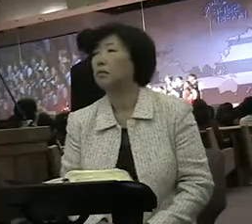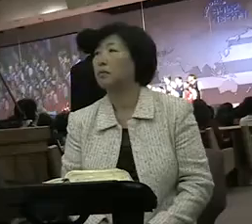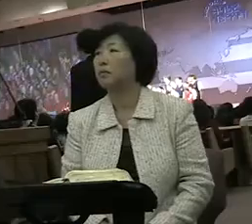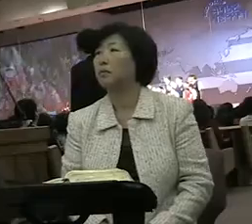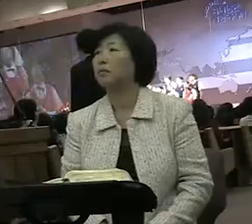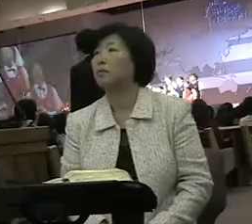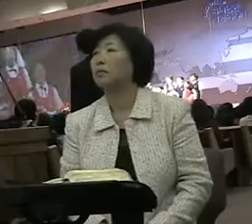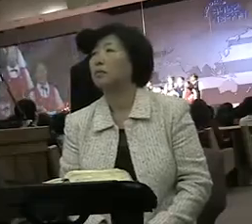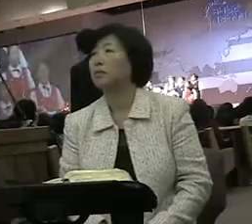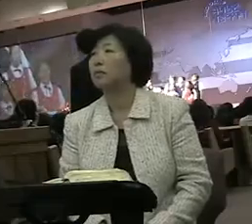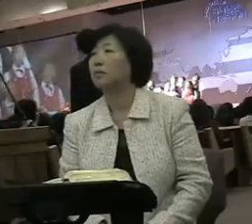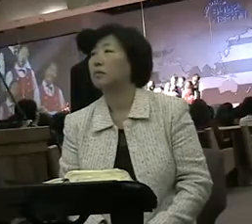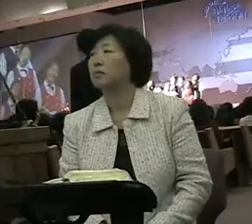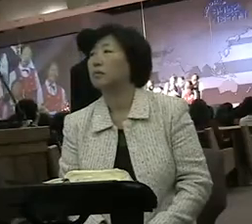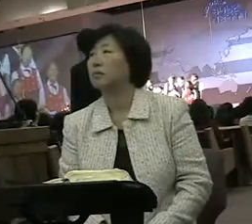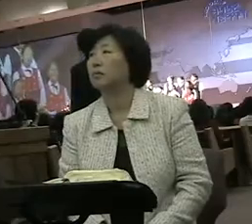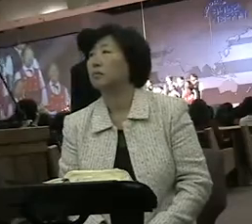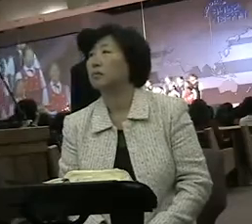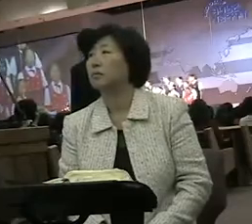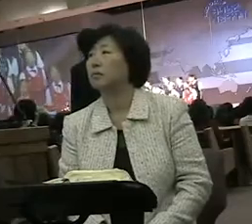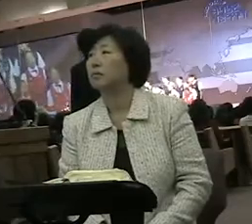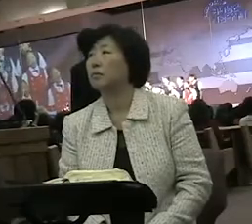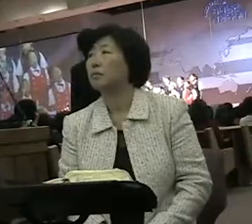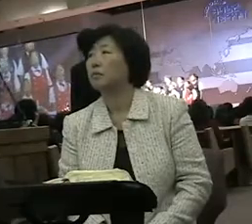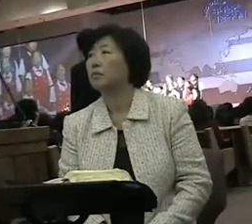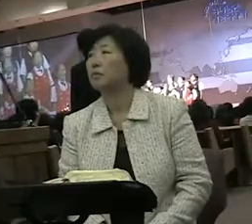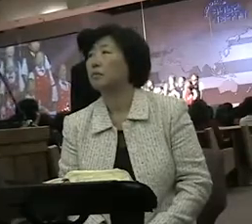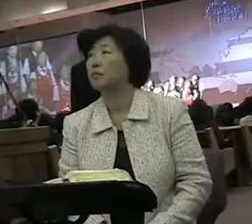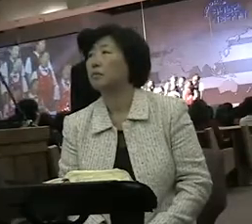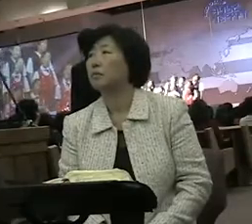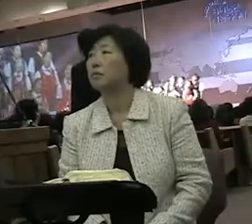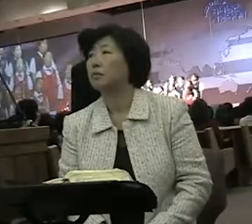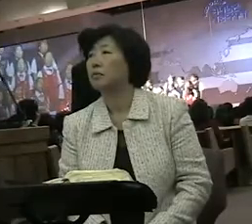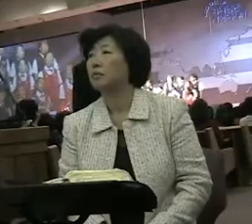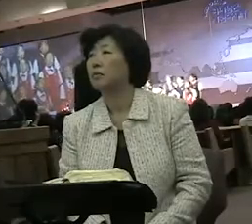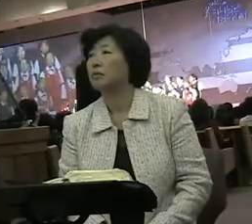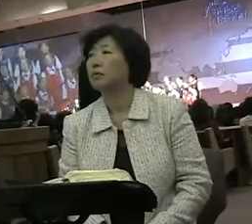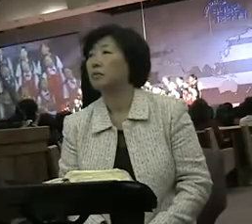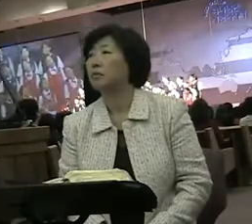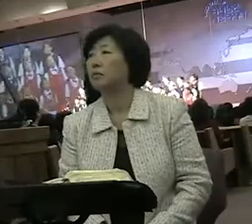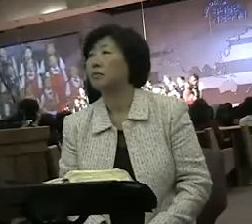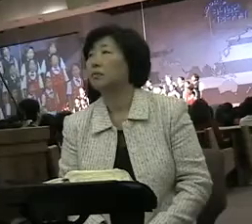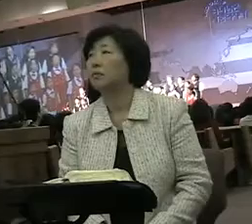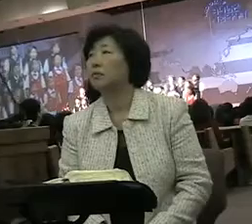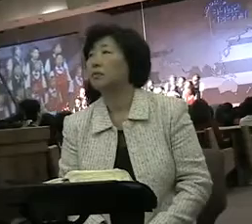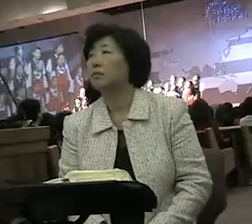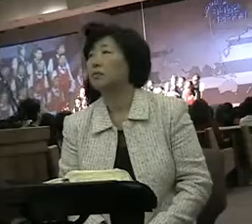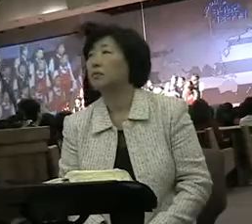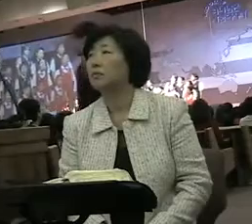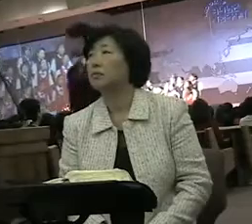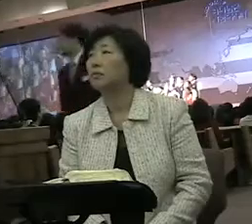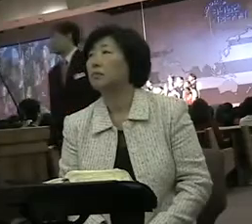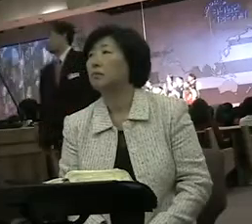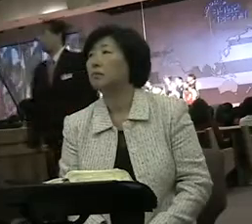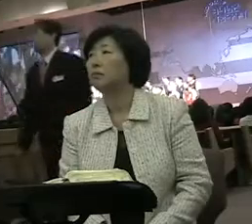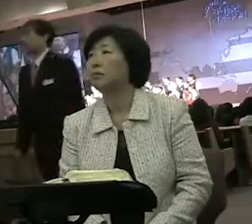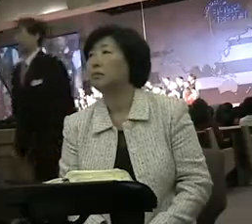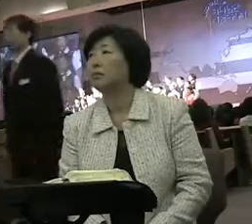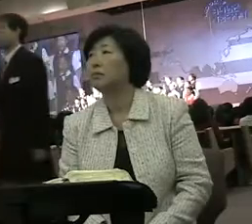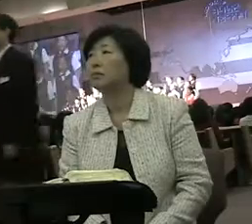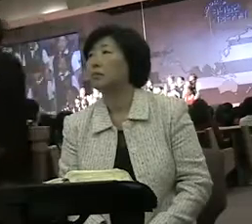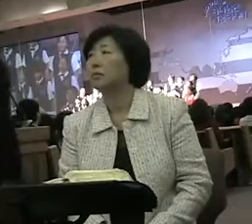Praise him in Bethlehem. Praise him in Bethlehem. Praise him in Bethlehem. Praise him